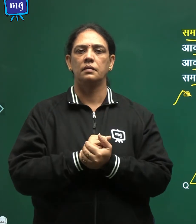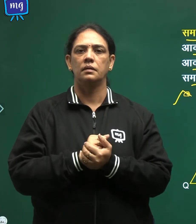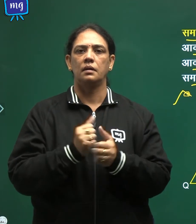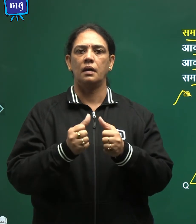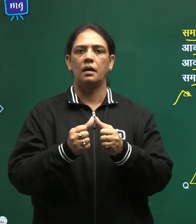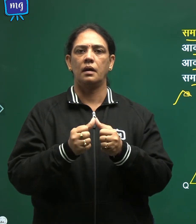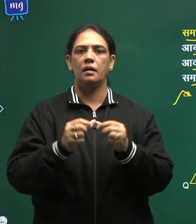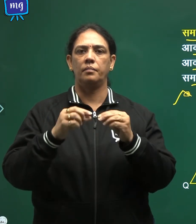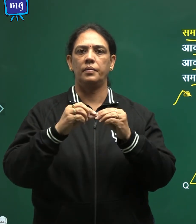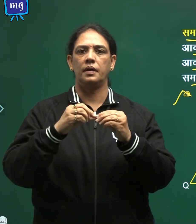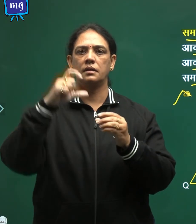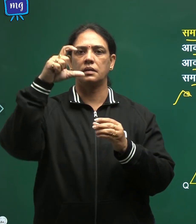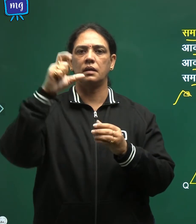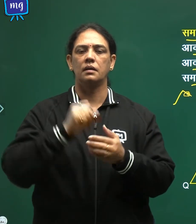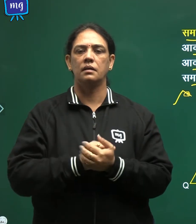ABC